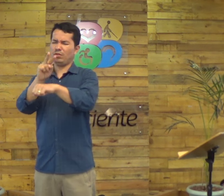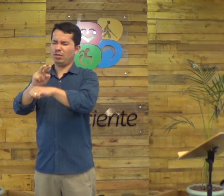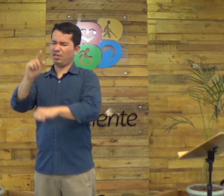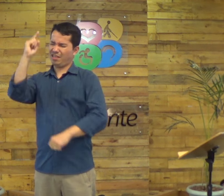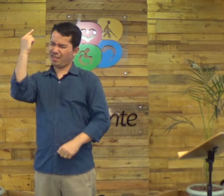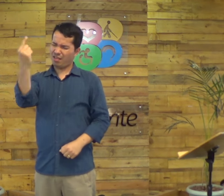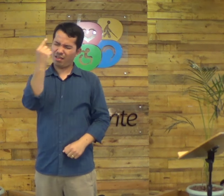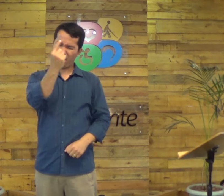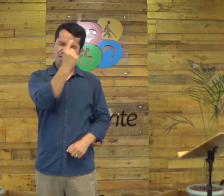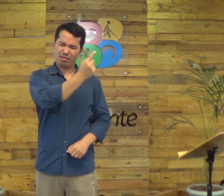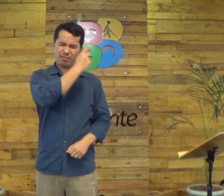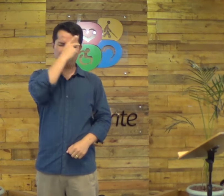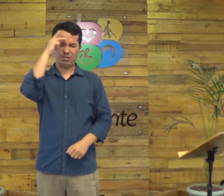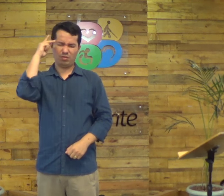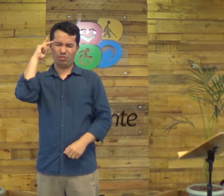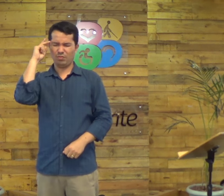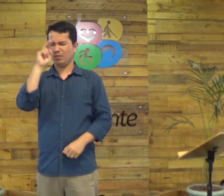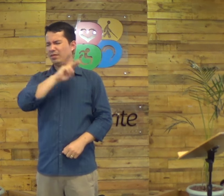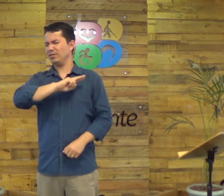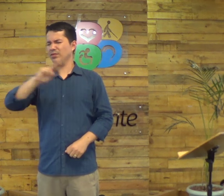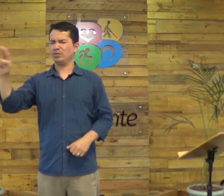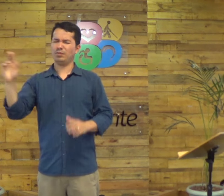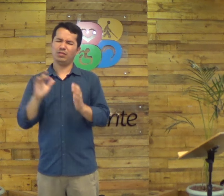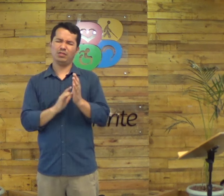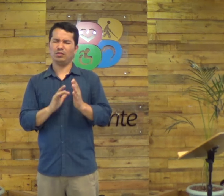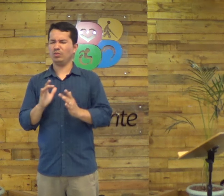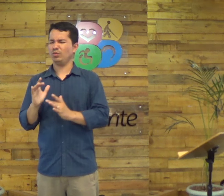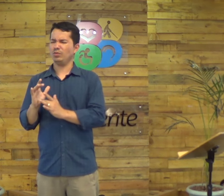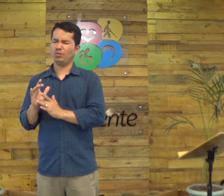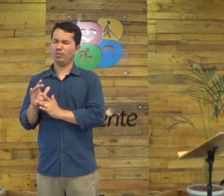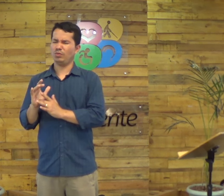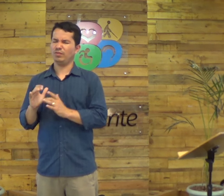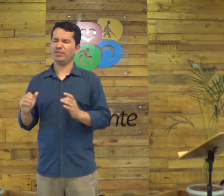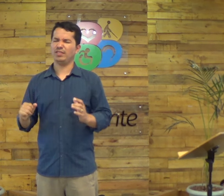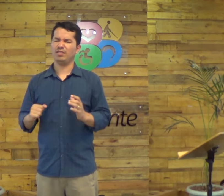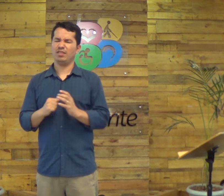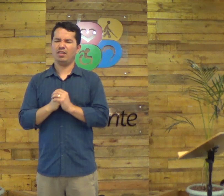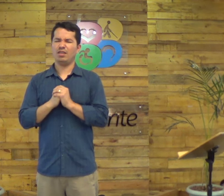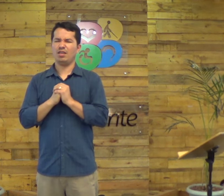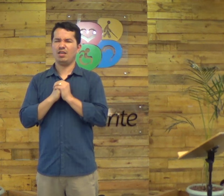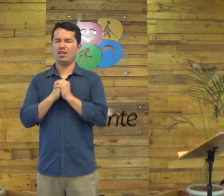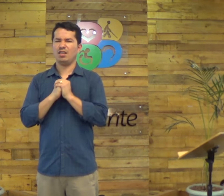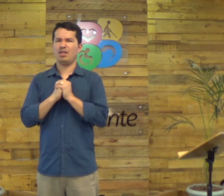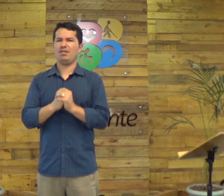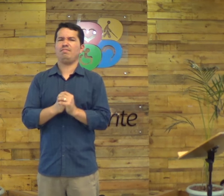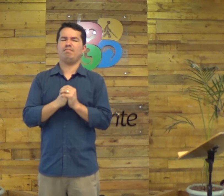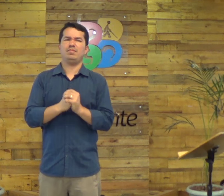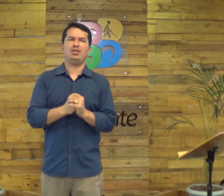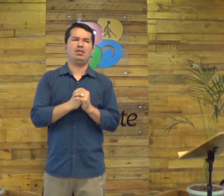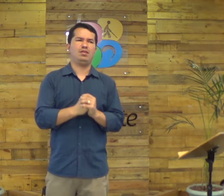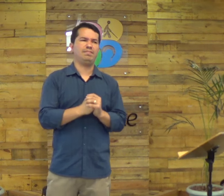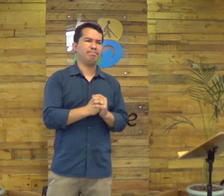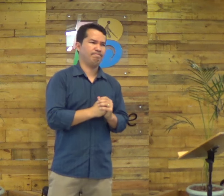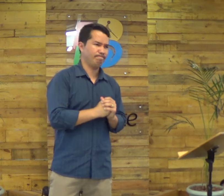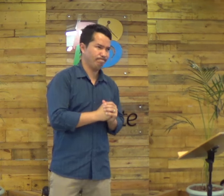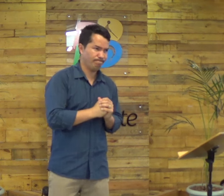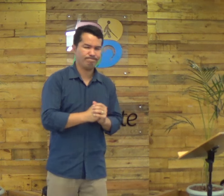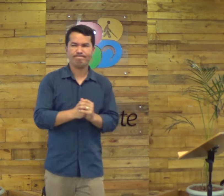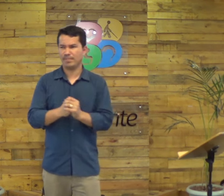cuida das pessoas, Senhor, cuida de caramba que está aqui, Pai, em nome de Jesus, Amém, Amém?